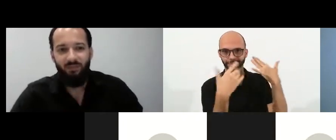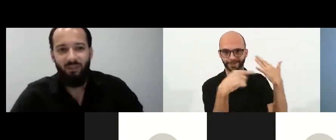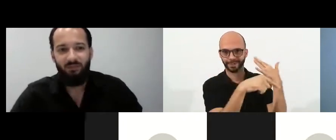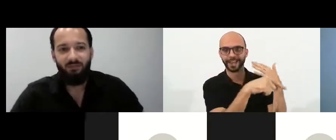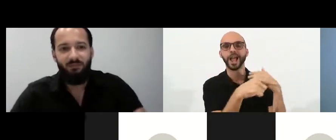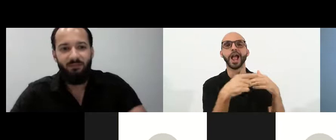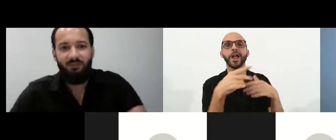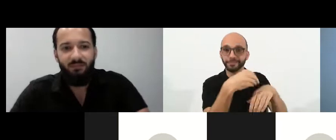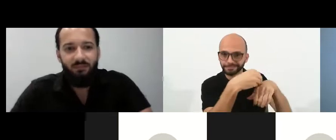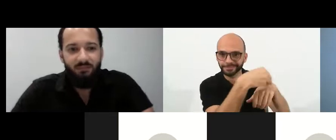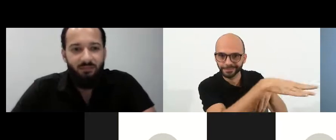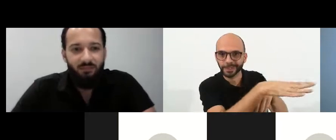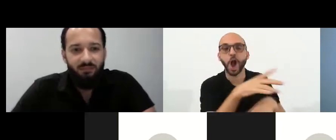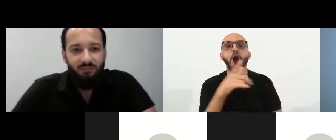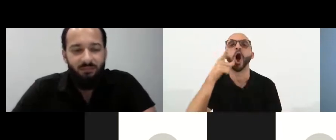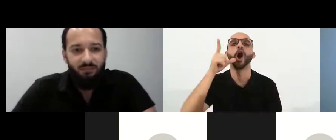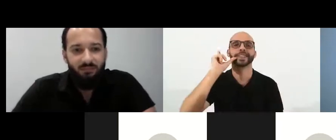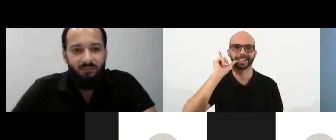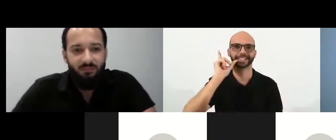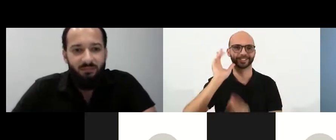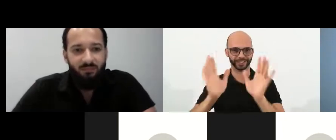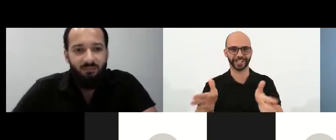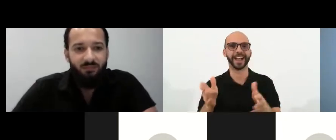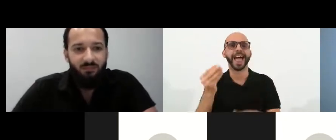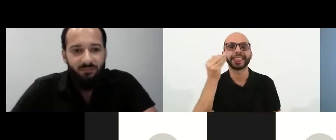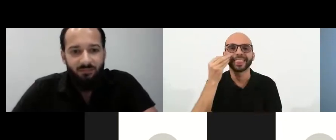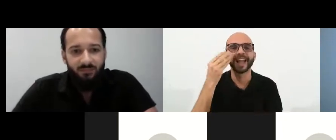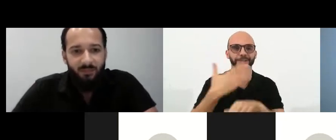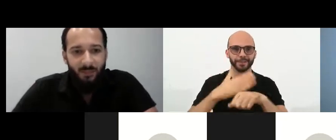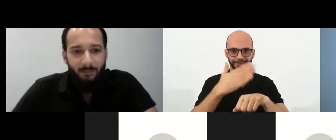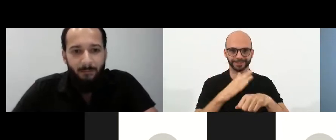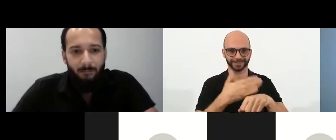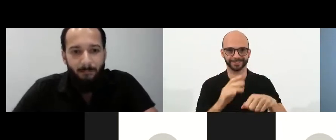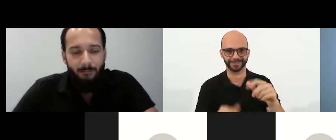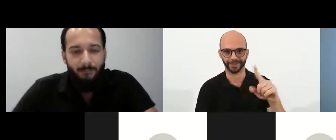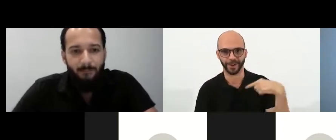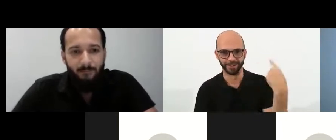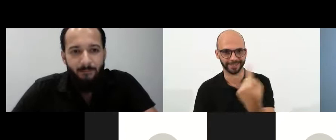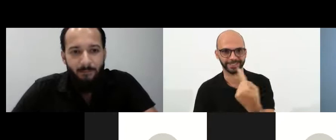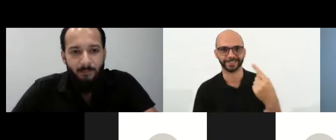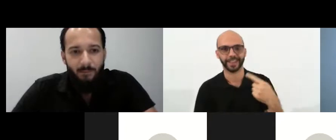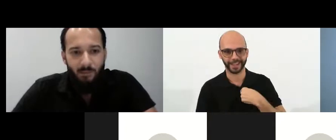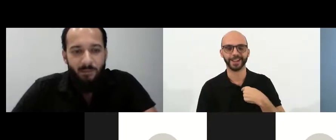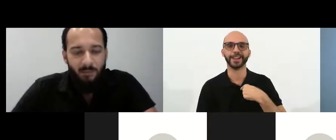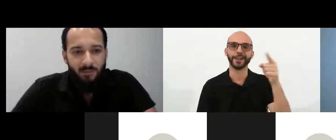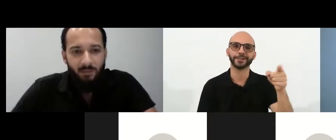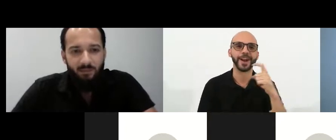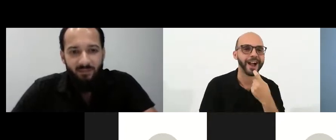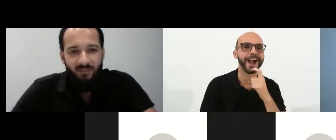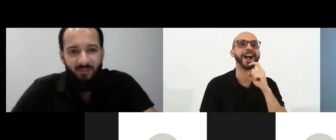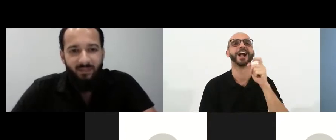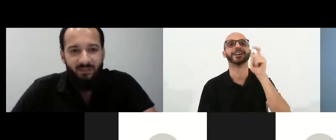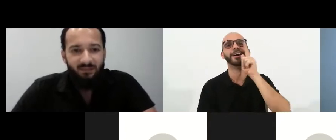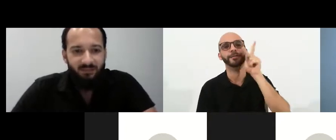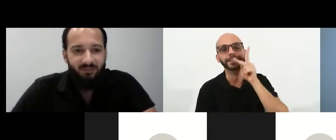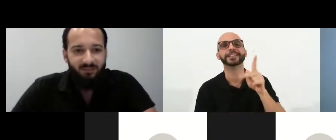Também, algumas pessoas falaram, dando algumas informações. Ontem, nós estávamos treinando